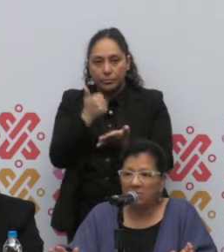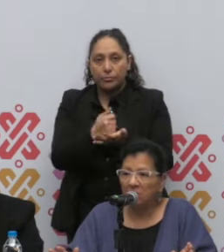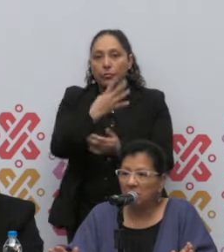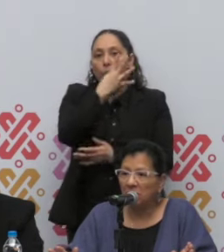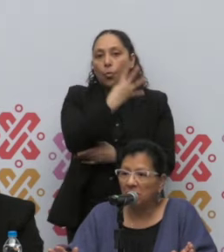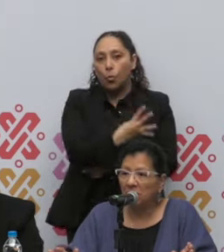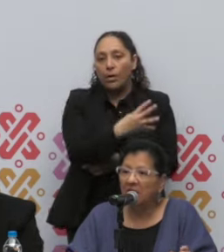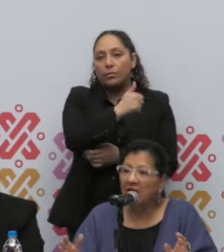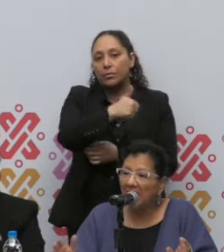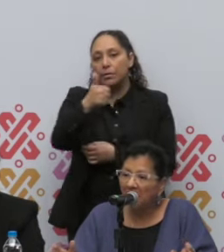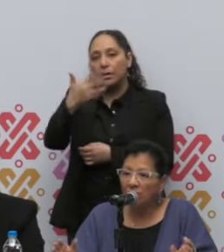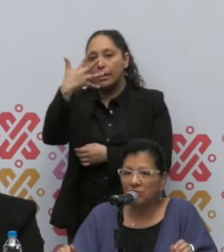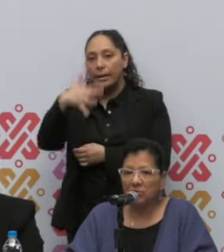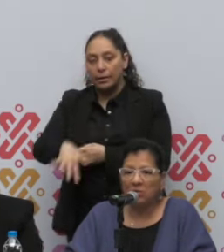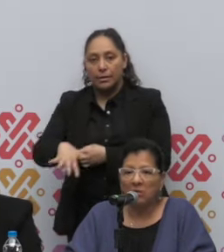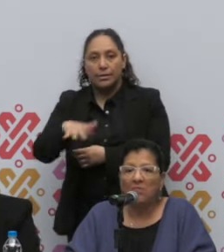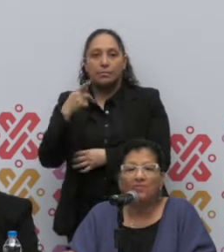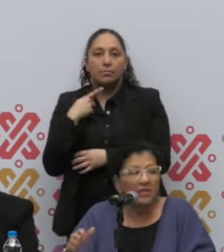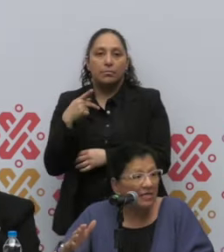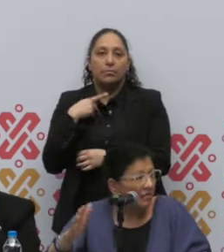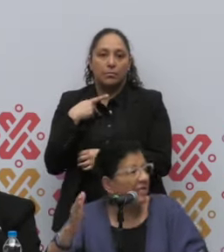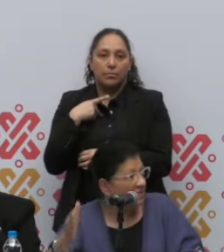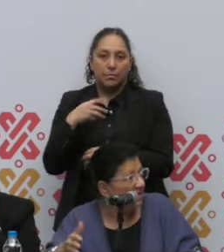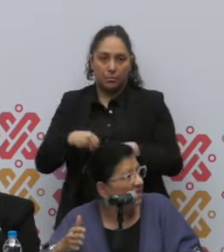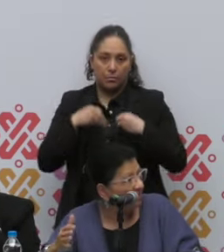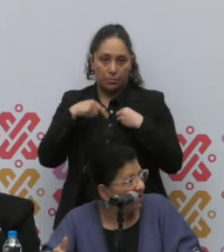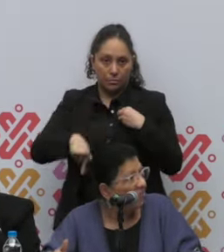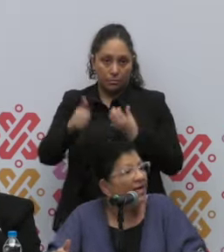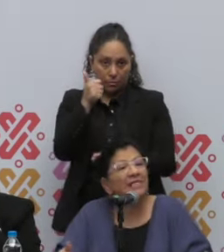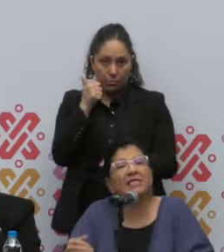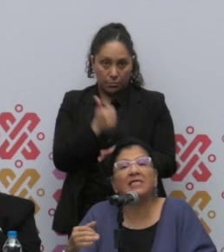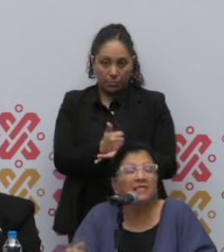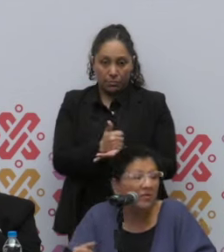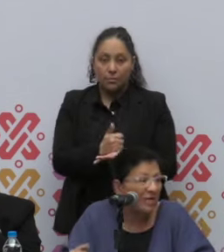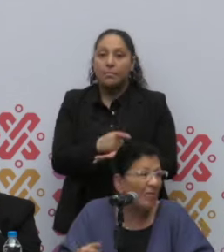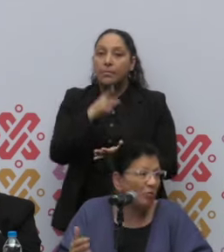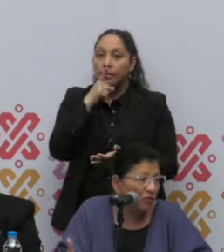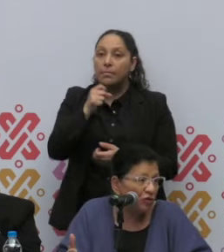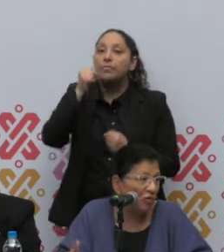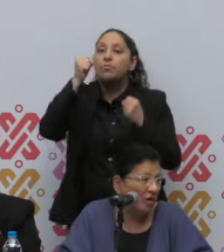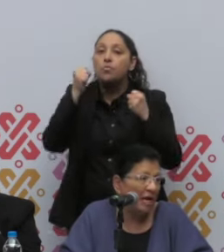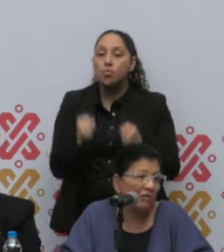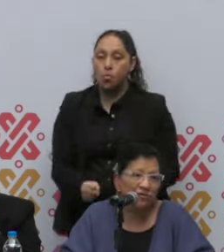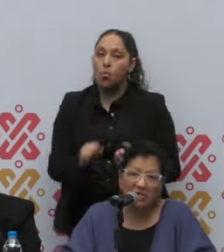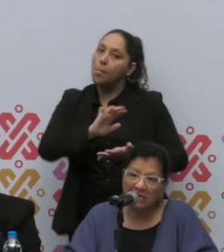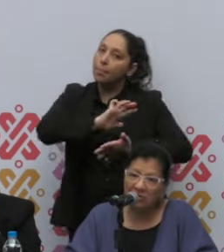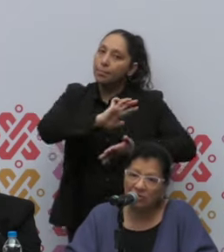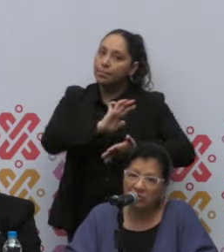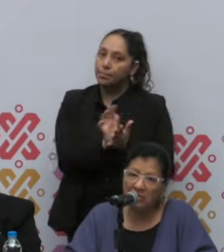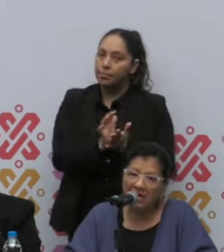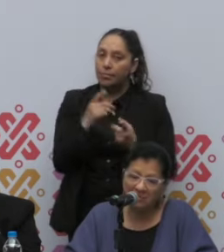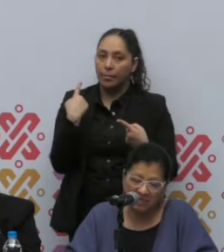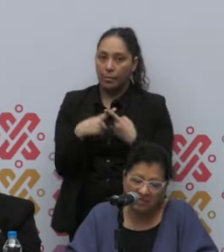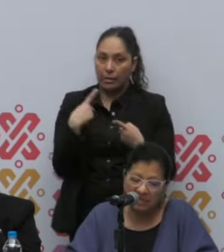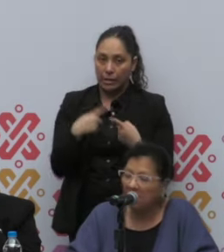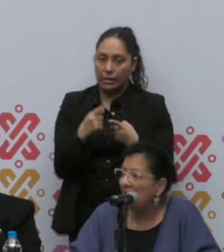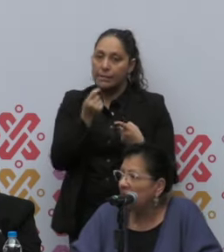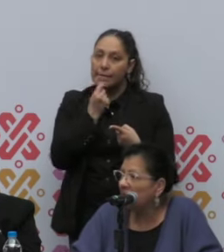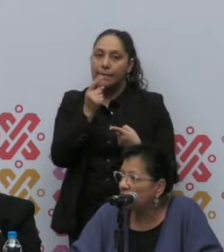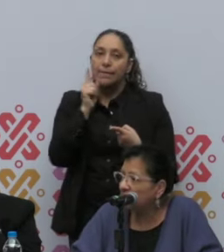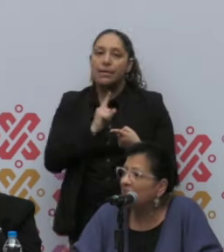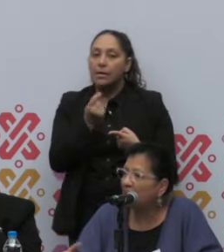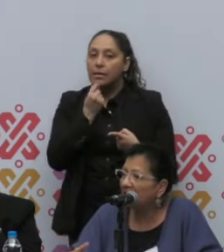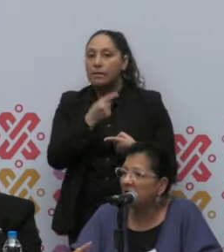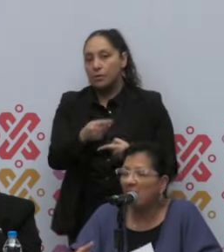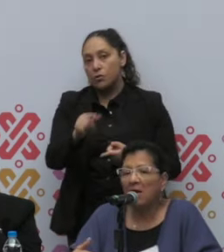4 de cada 10 chilangos dicen y afirman que se discrimina mucho a los niños y a las niñas.